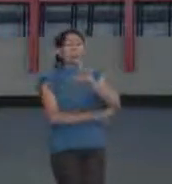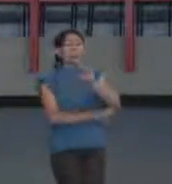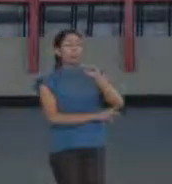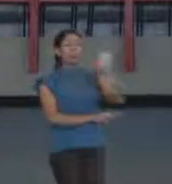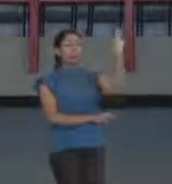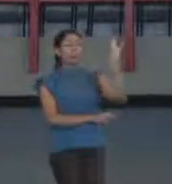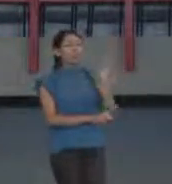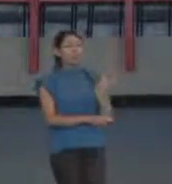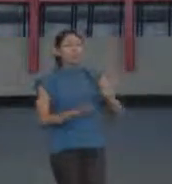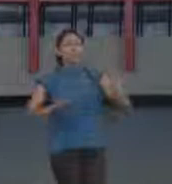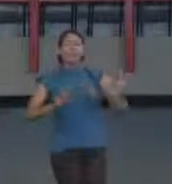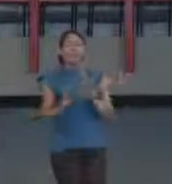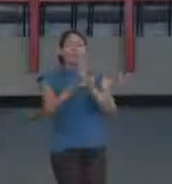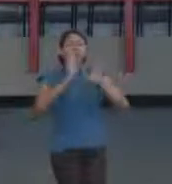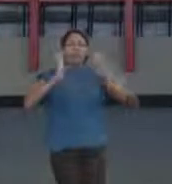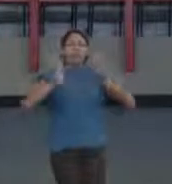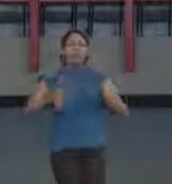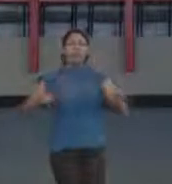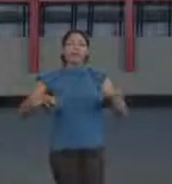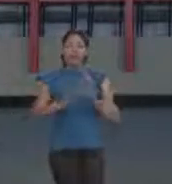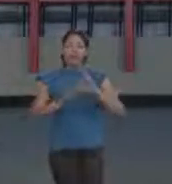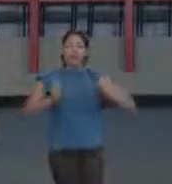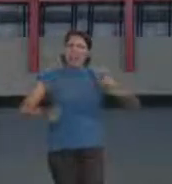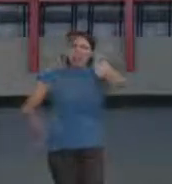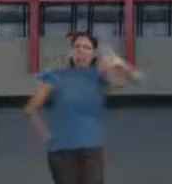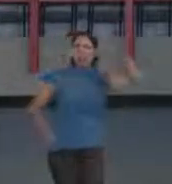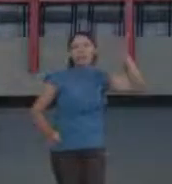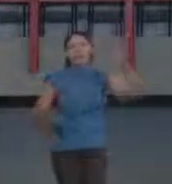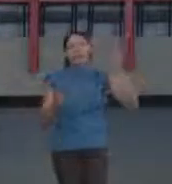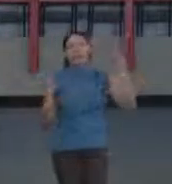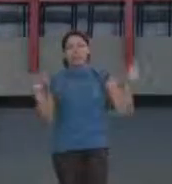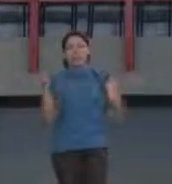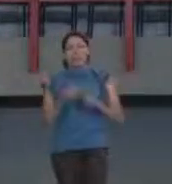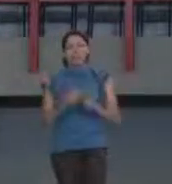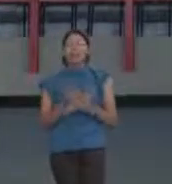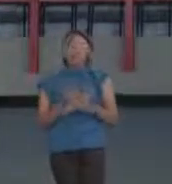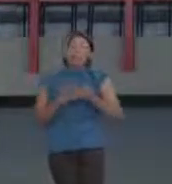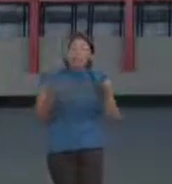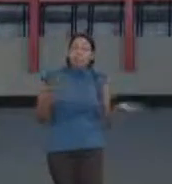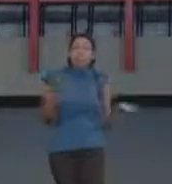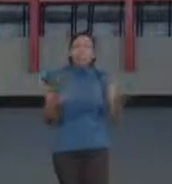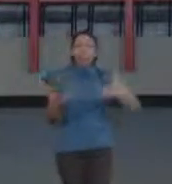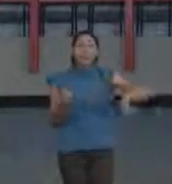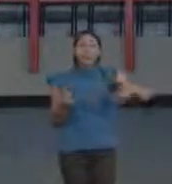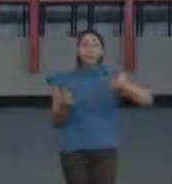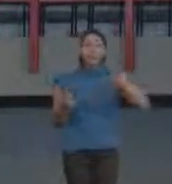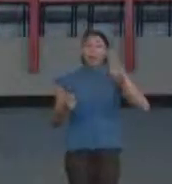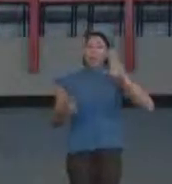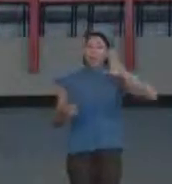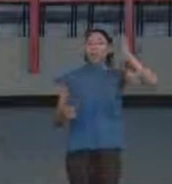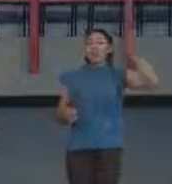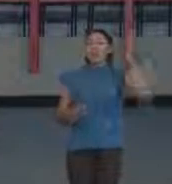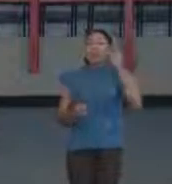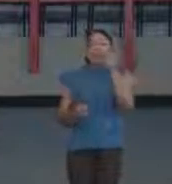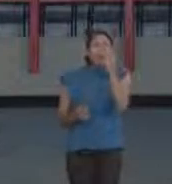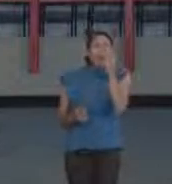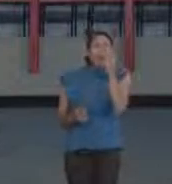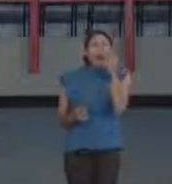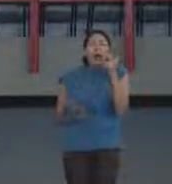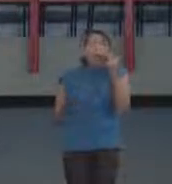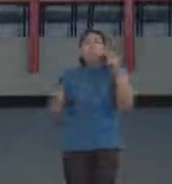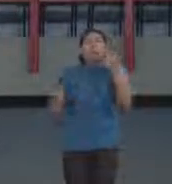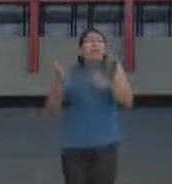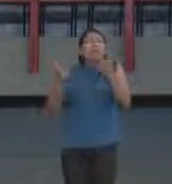as porcentagens, dava para resolver do mesmo jeito. Então, a gente vai resolver essa questão fazendo de conta que não tem